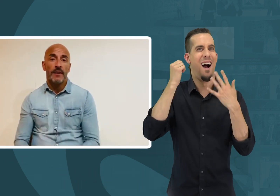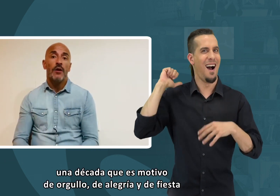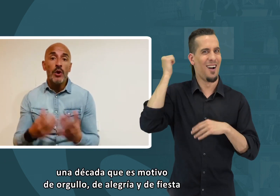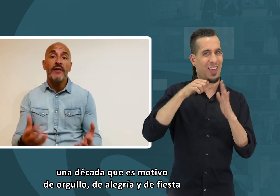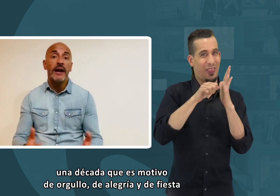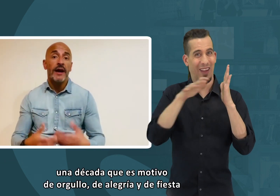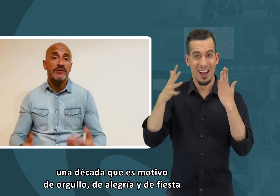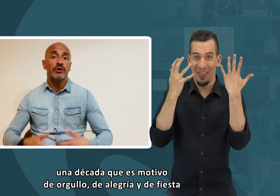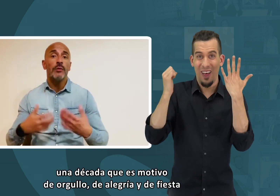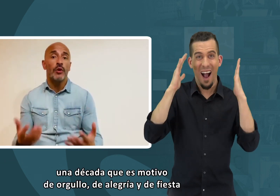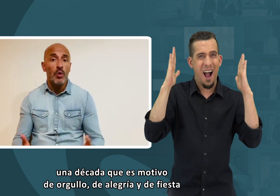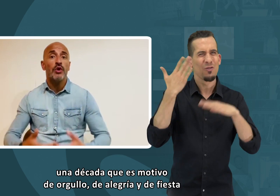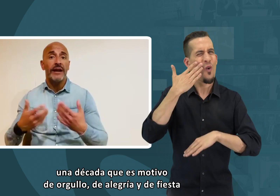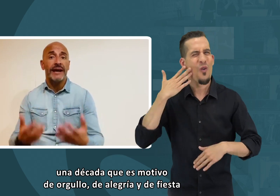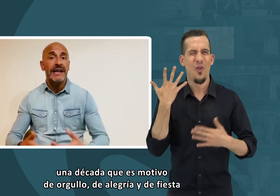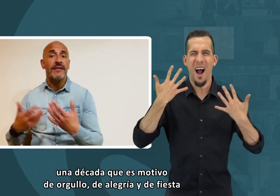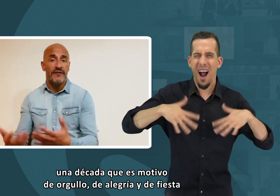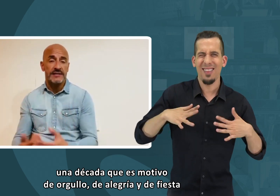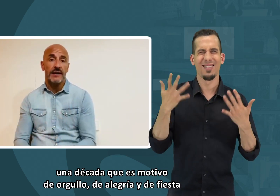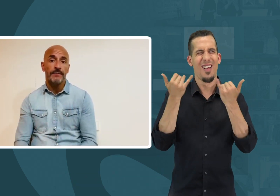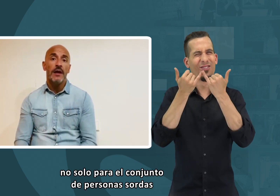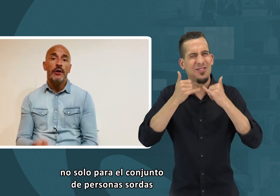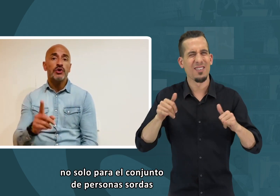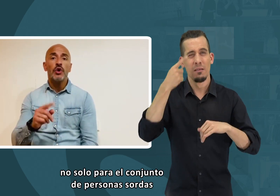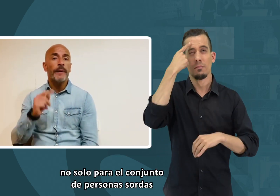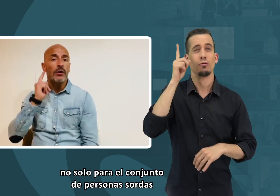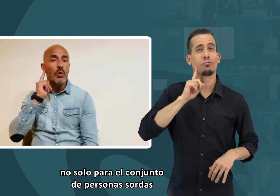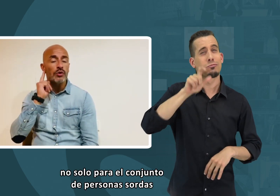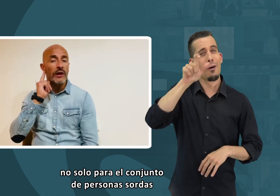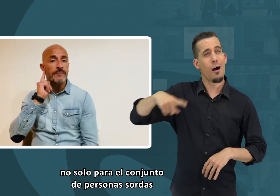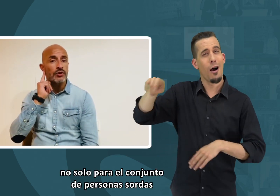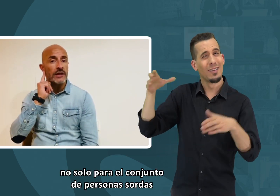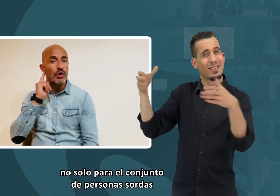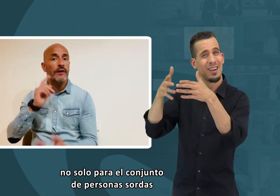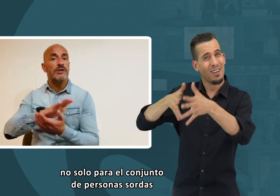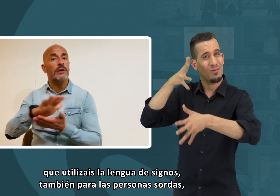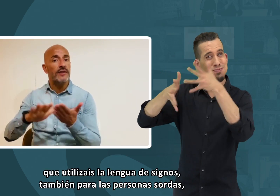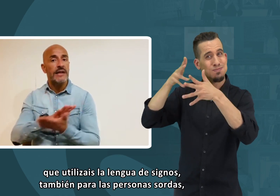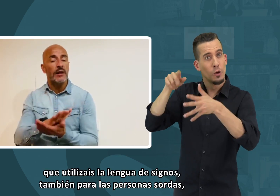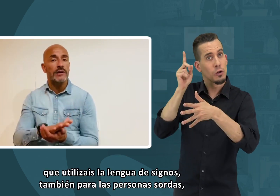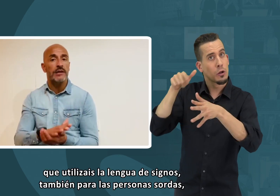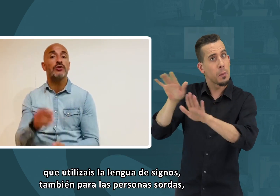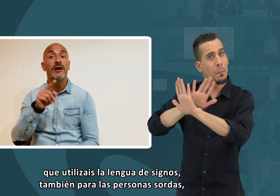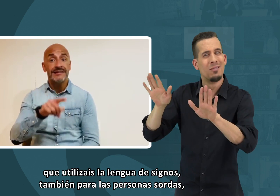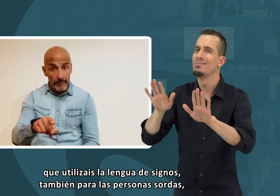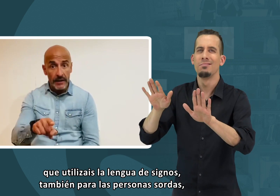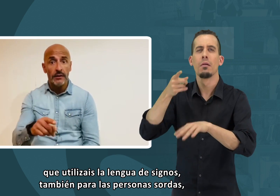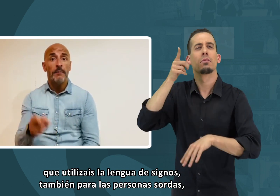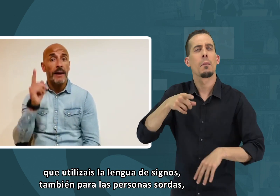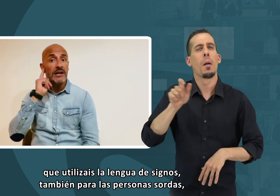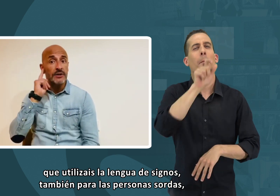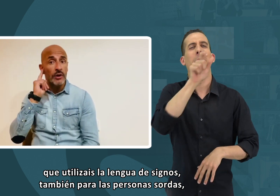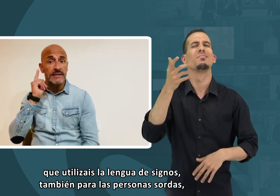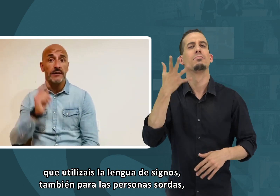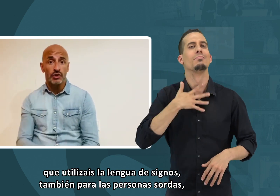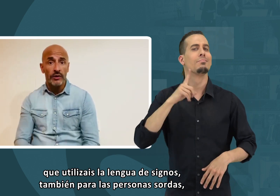CNELSE, una década que es motivo de orgullo, de alegría y de fiesta, no solo para el conjunto de las personas sordas que utilizáis la lengua de signos, también